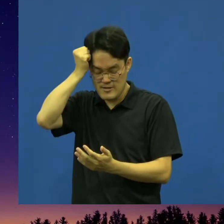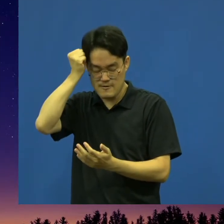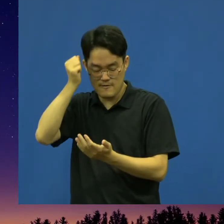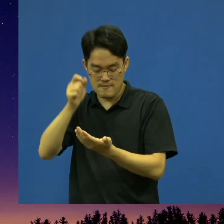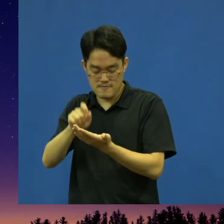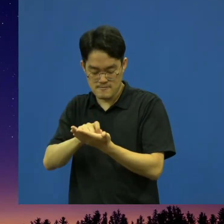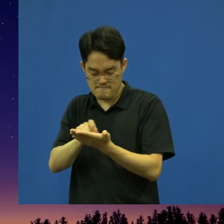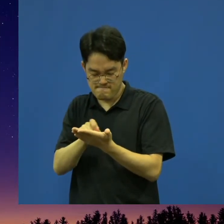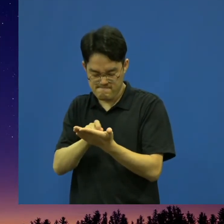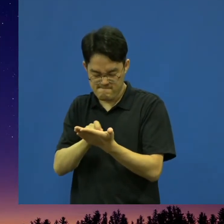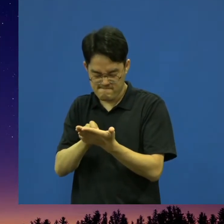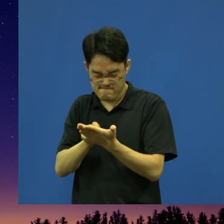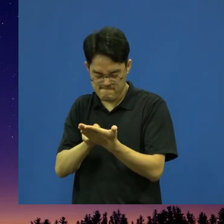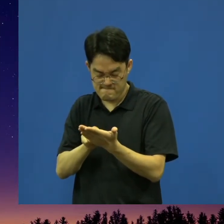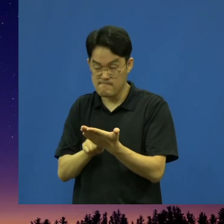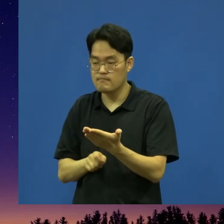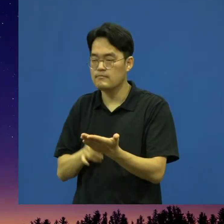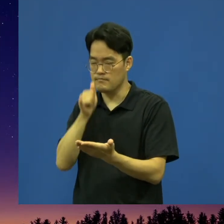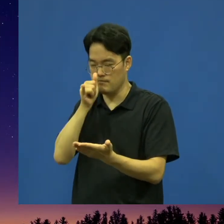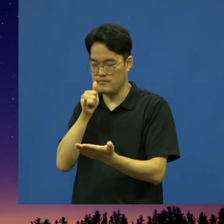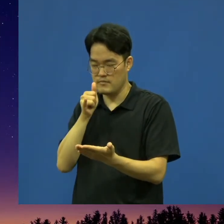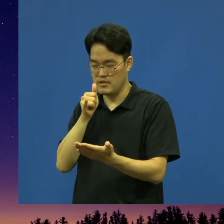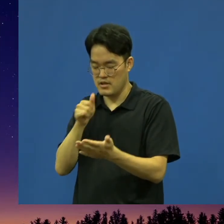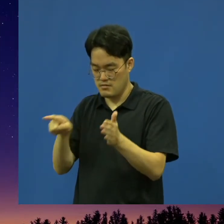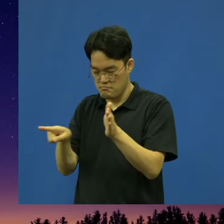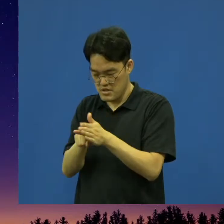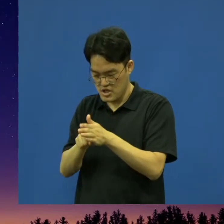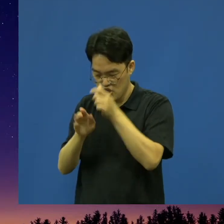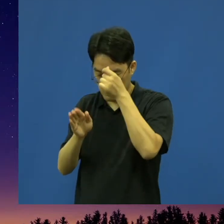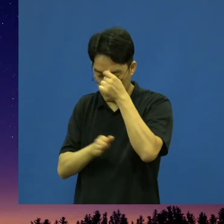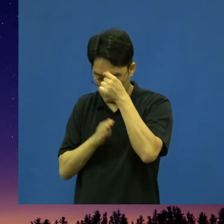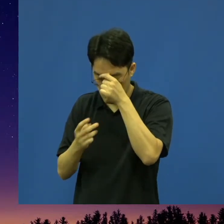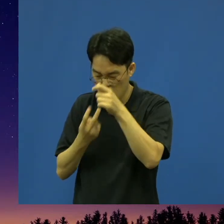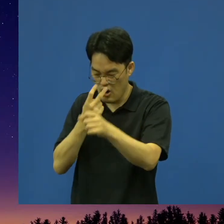다 기록해서 기억하고 계시다는 거예요.